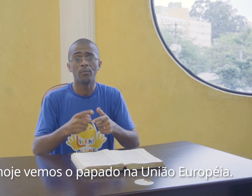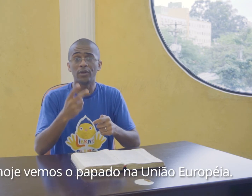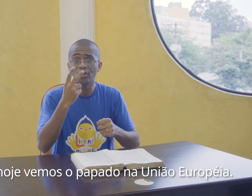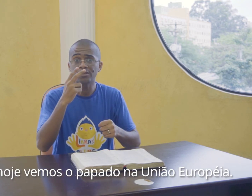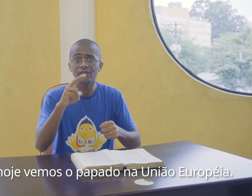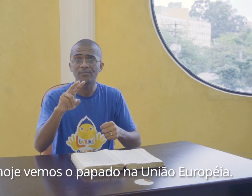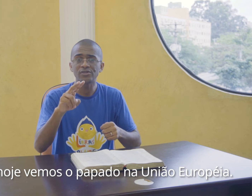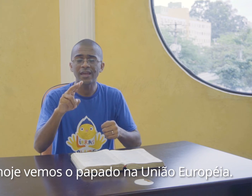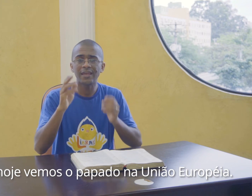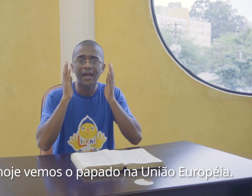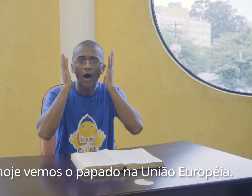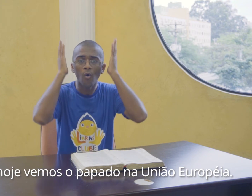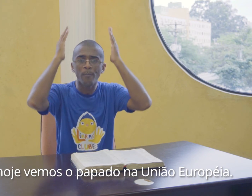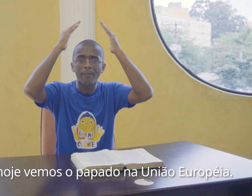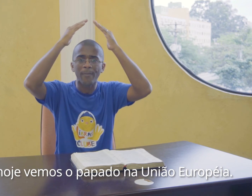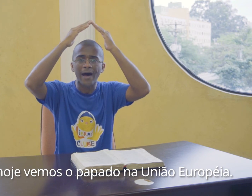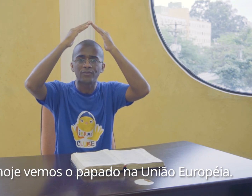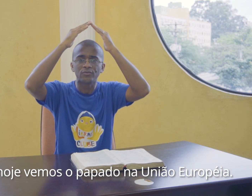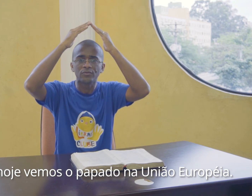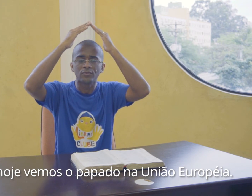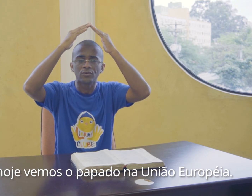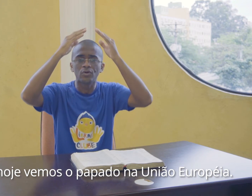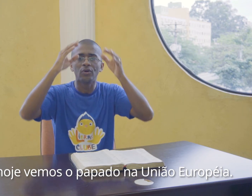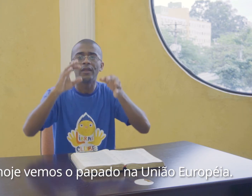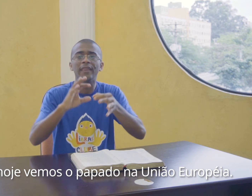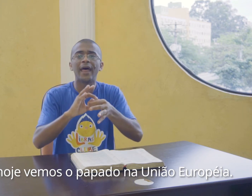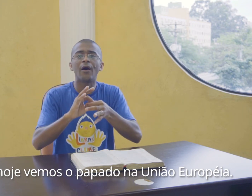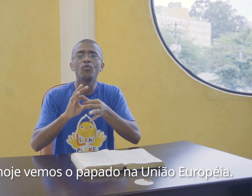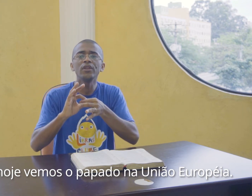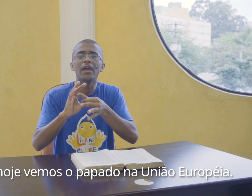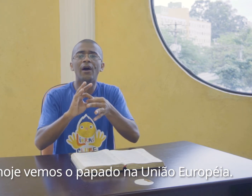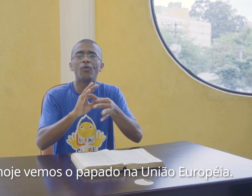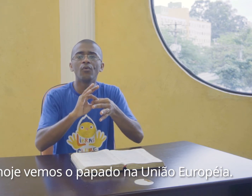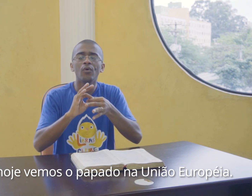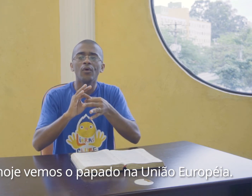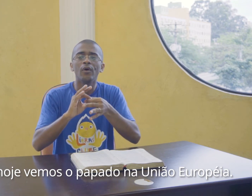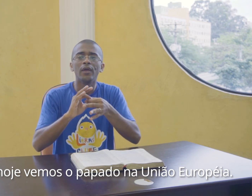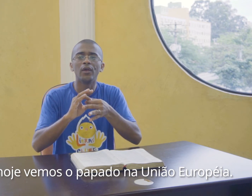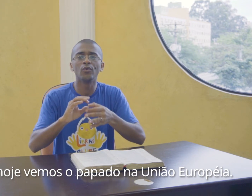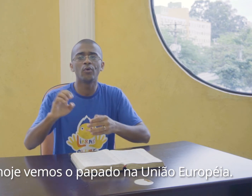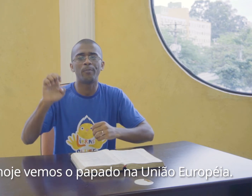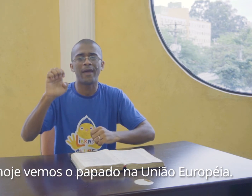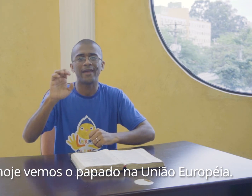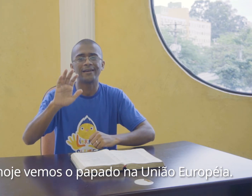Porque nós vemos aí o papado na União Europeia.